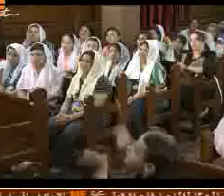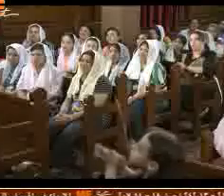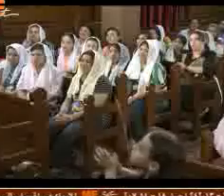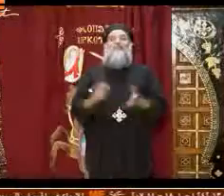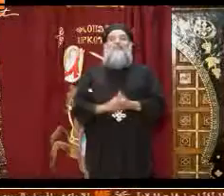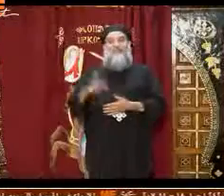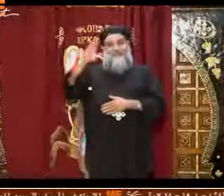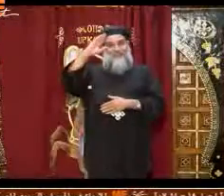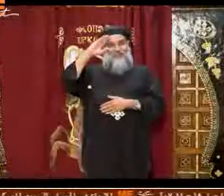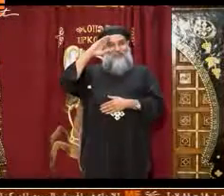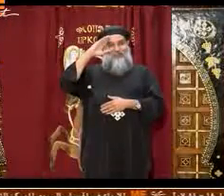هتوب. شكرا.